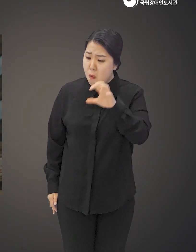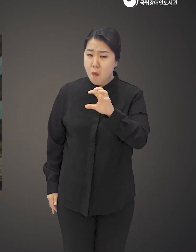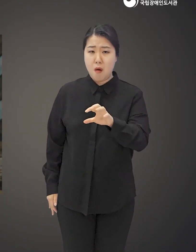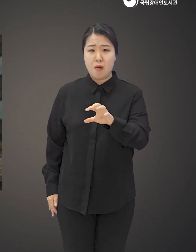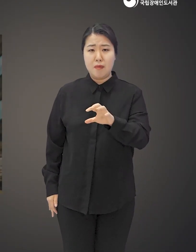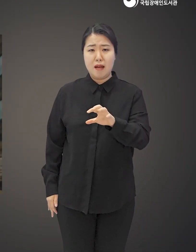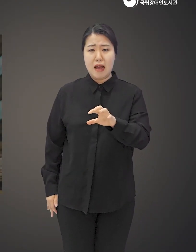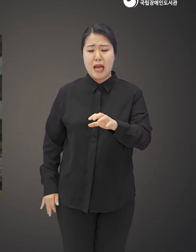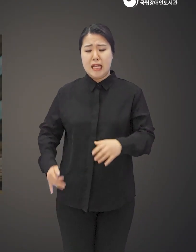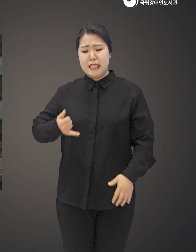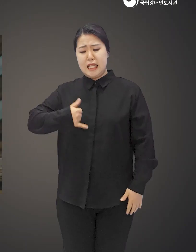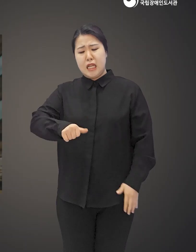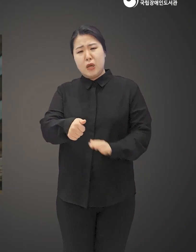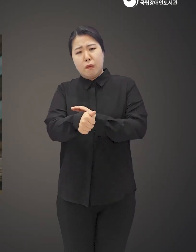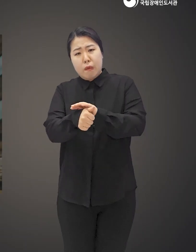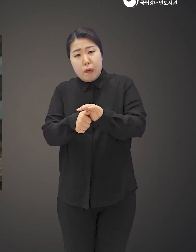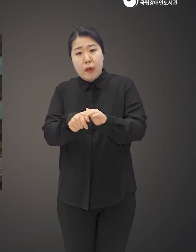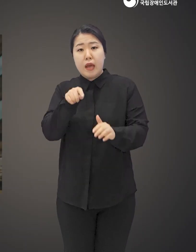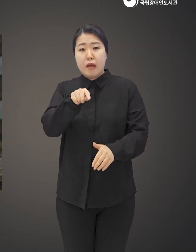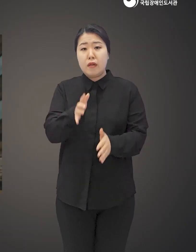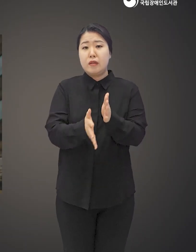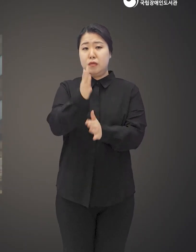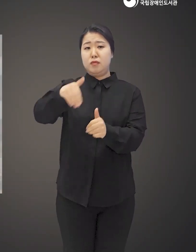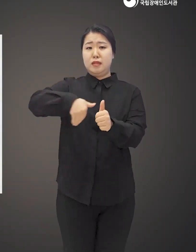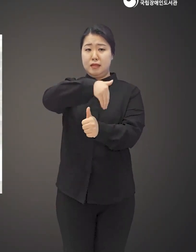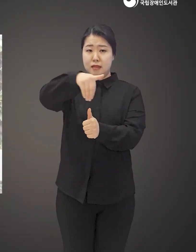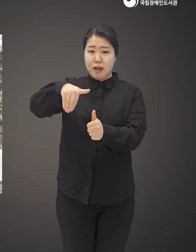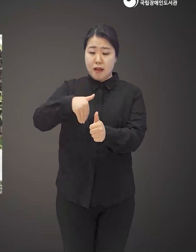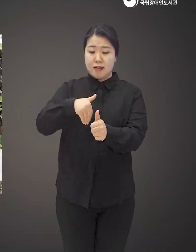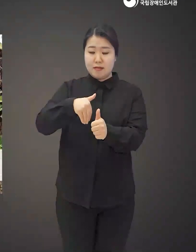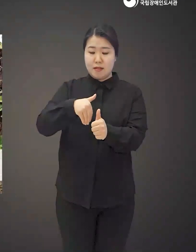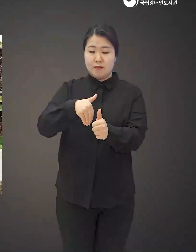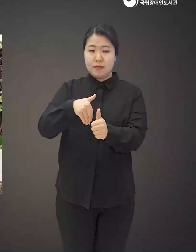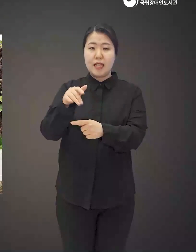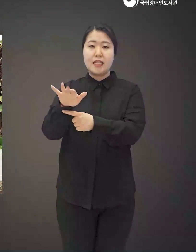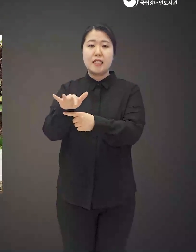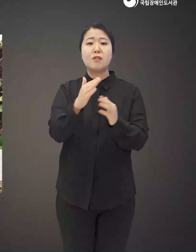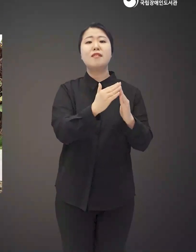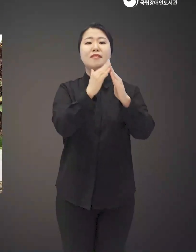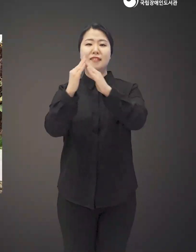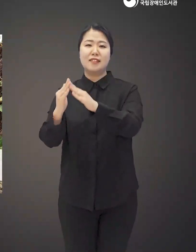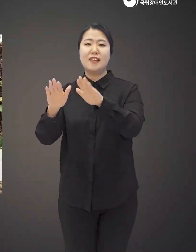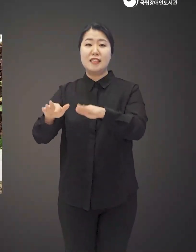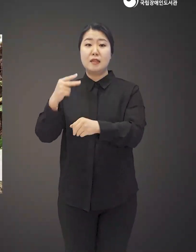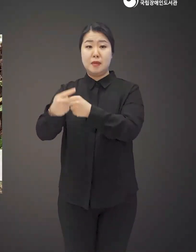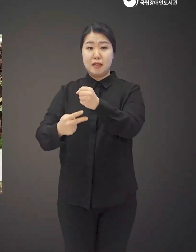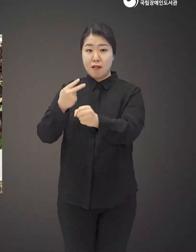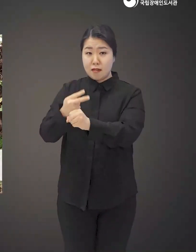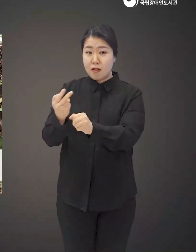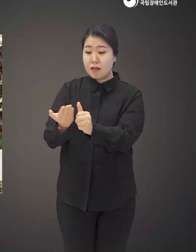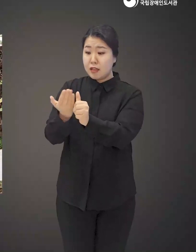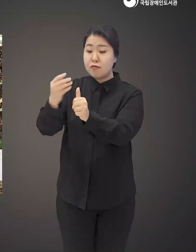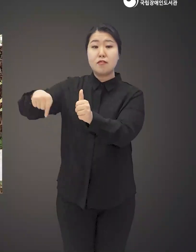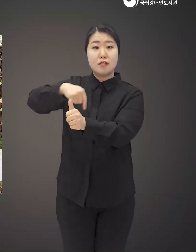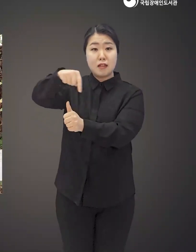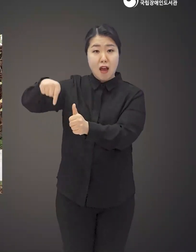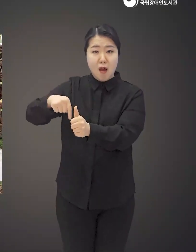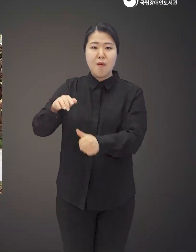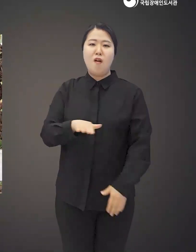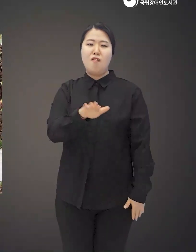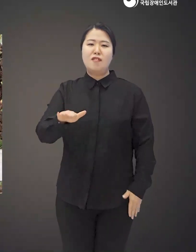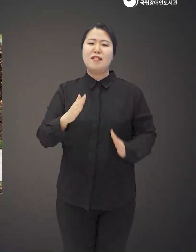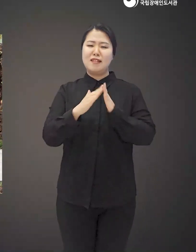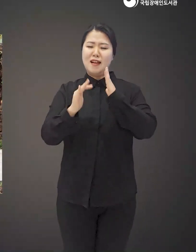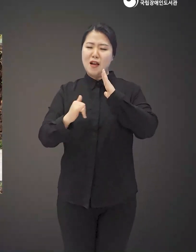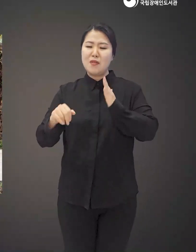다그치고 아이는 주눅드는 도시를 벗어나. 시골에 온 지 어느덧 2년. 시골 육아는 우리 가족의